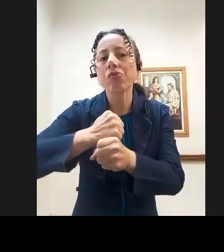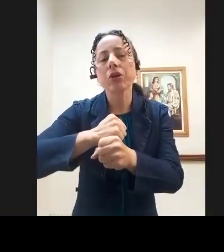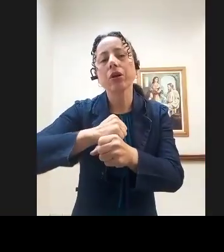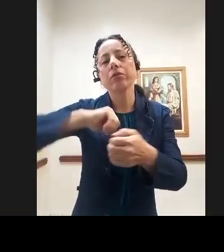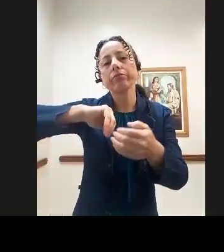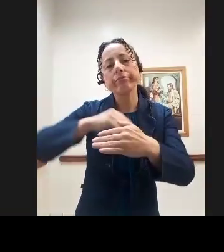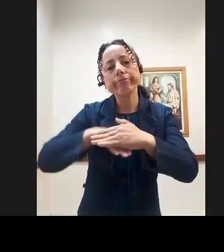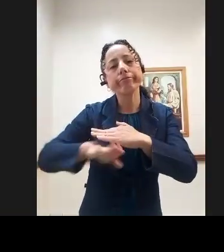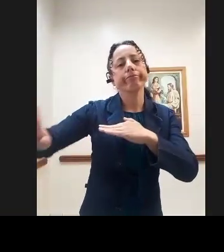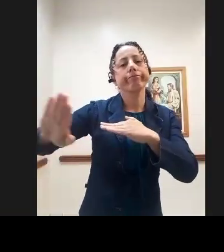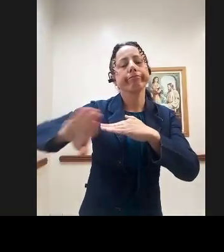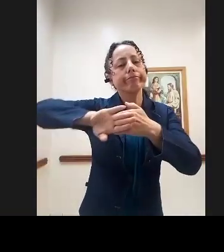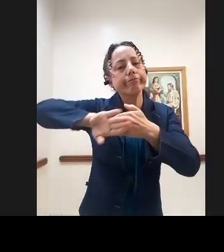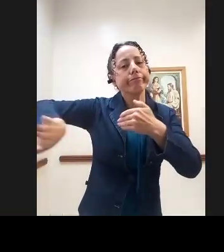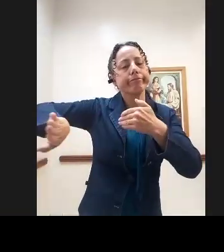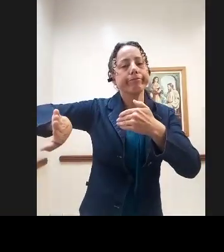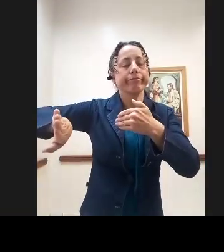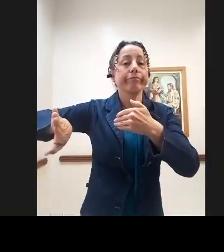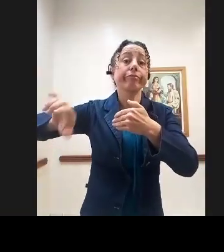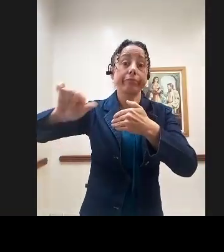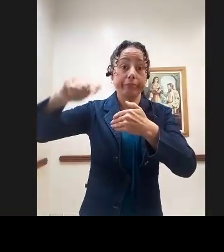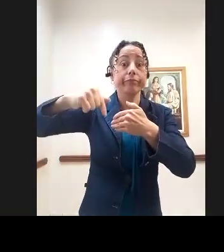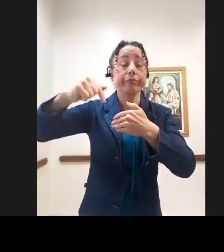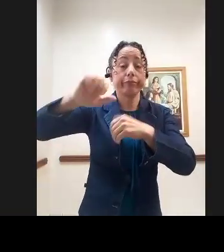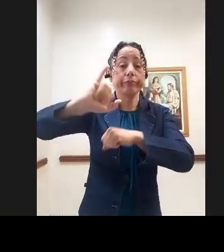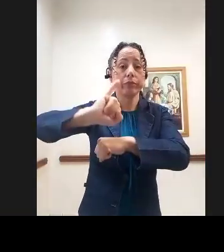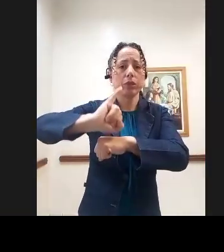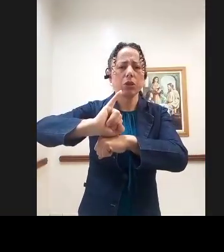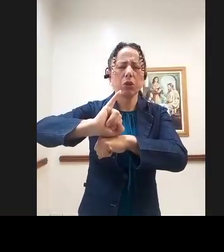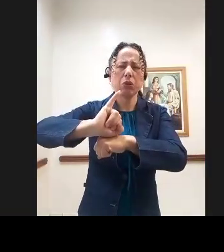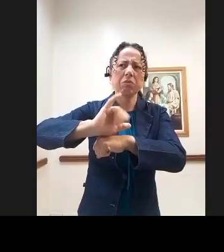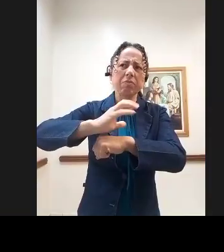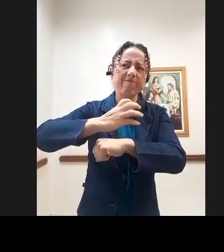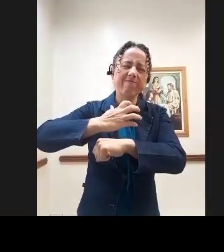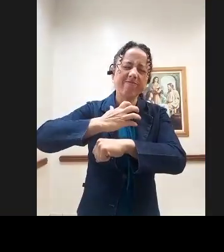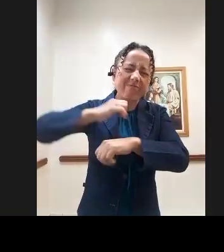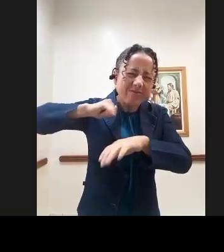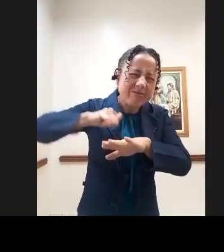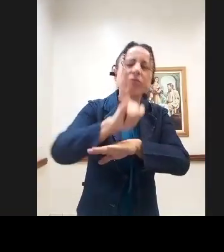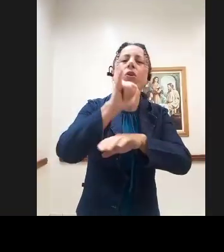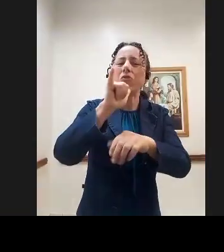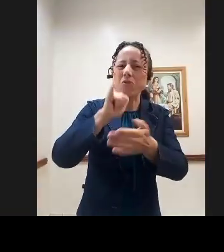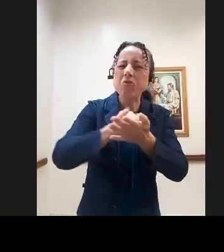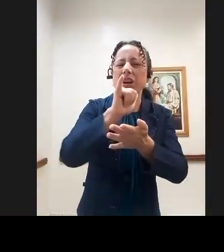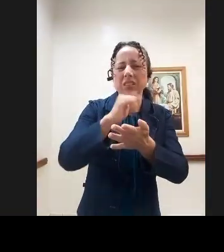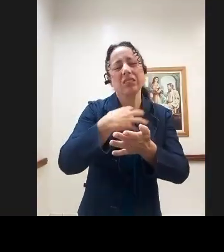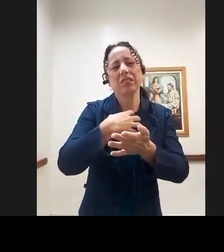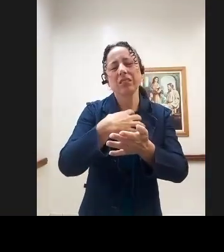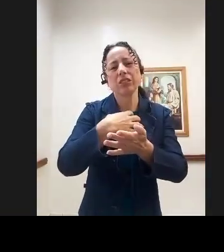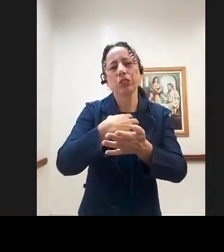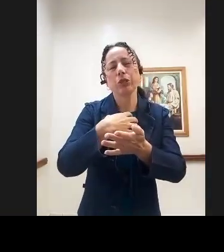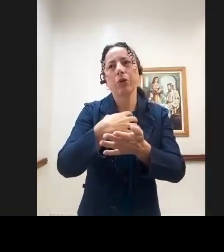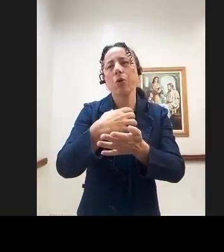muita falta mesmo. E eu vou contar um pequeno trecho da situação da minha mãe. Minha mãe, ela demorou também a